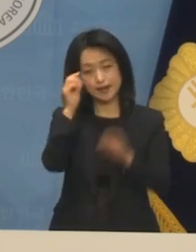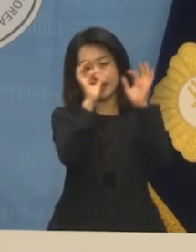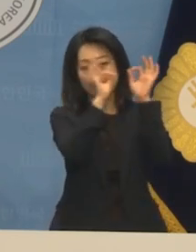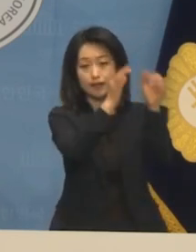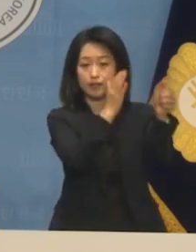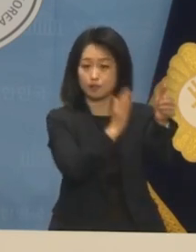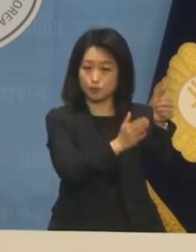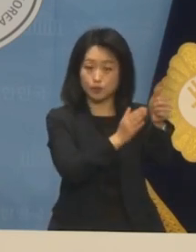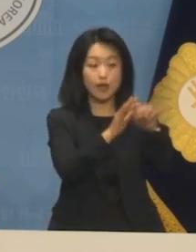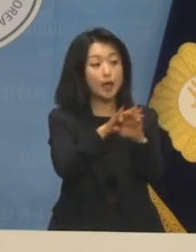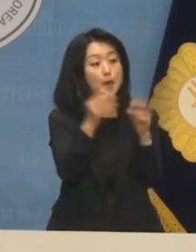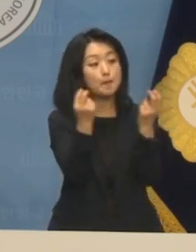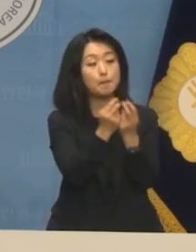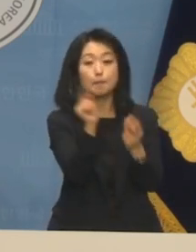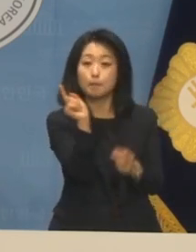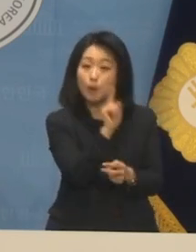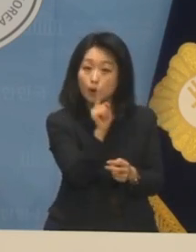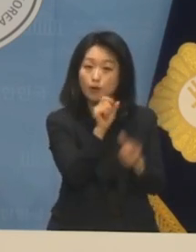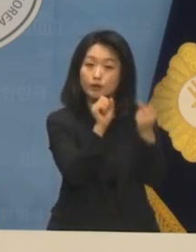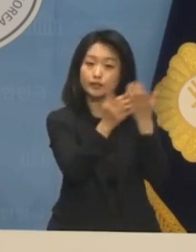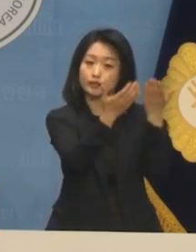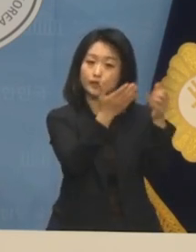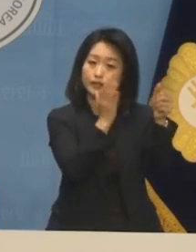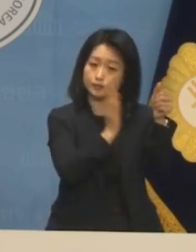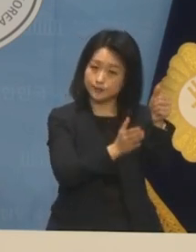대해 어떤 대책이 있습니까?